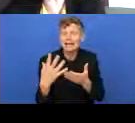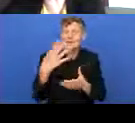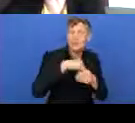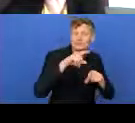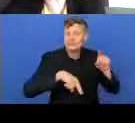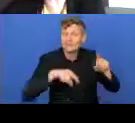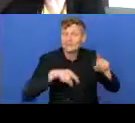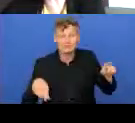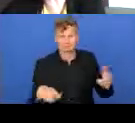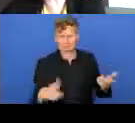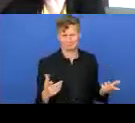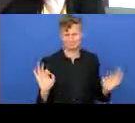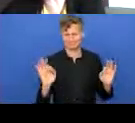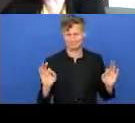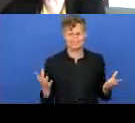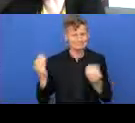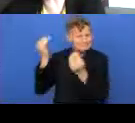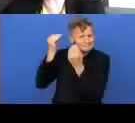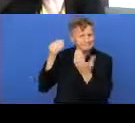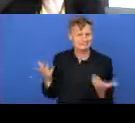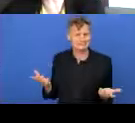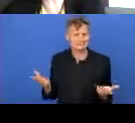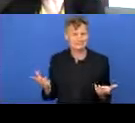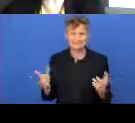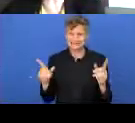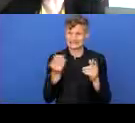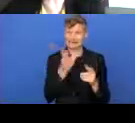les enseignants ne sont pas formés sur ce point.